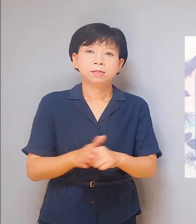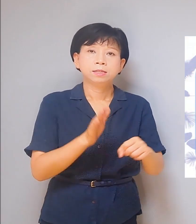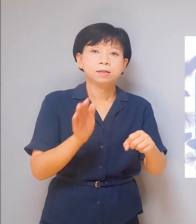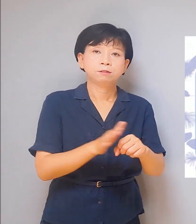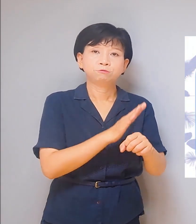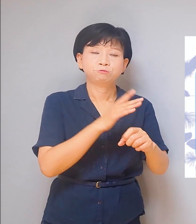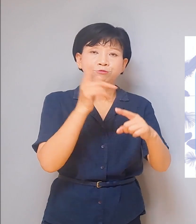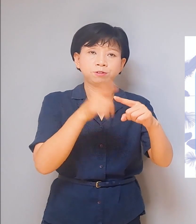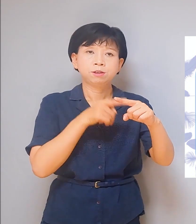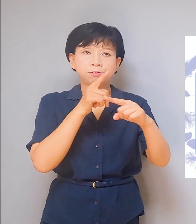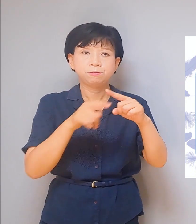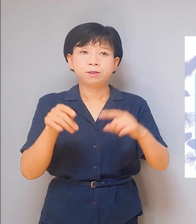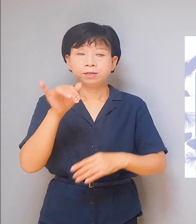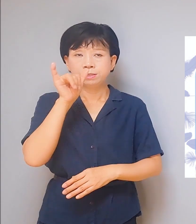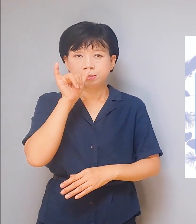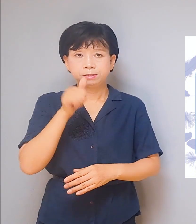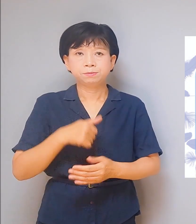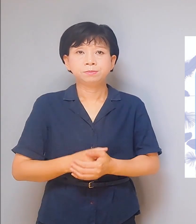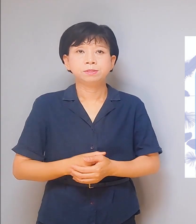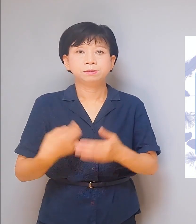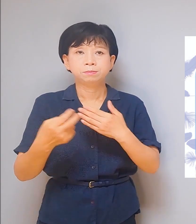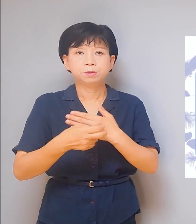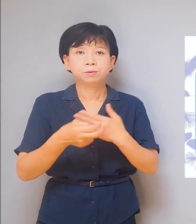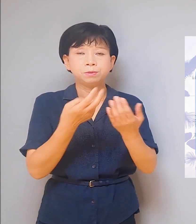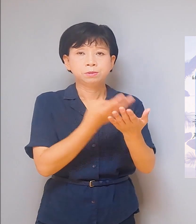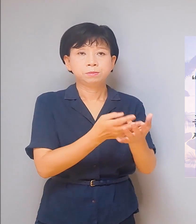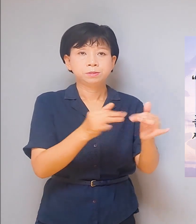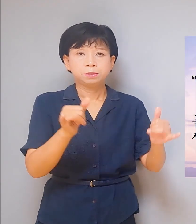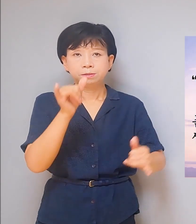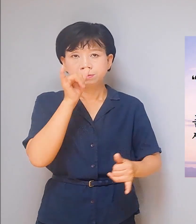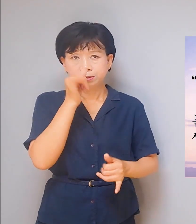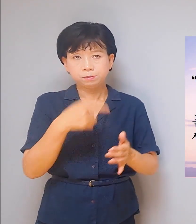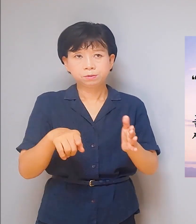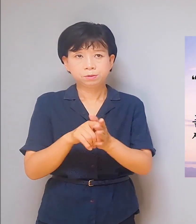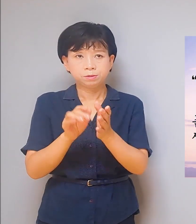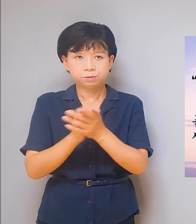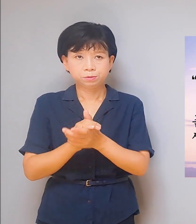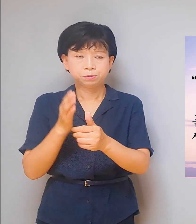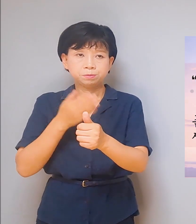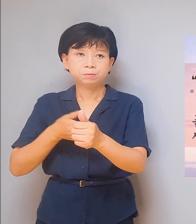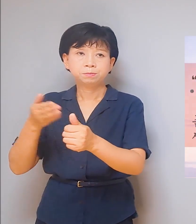바랍니다. 입원한 분이 계십니다. 기도 부탁드립니다.